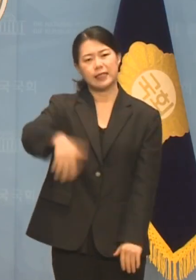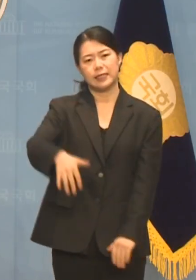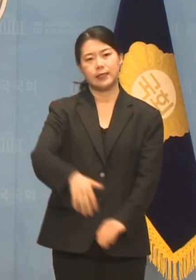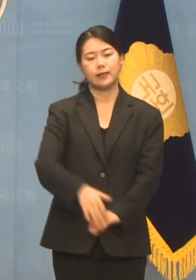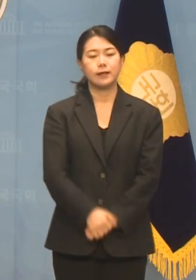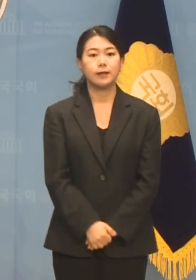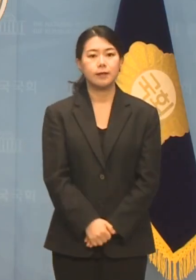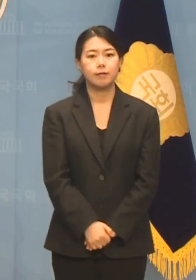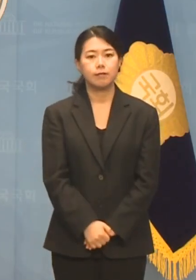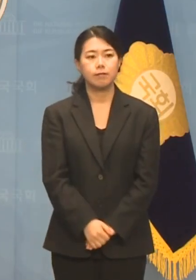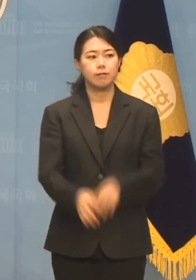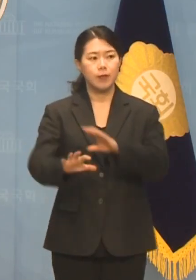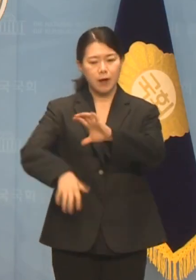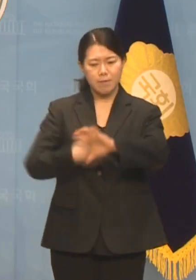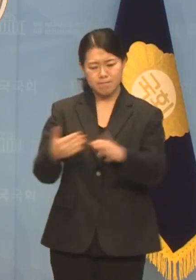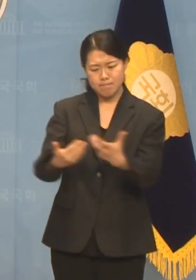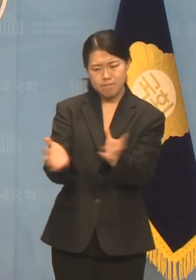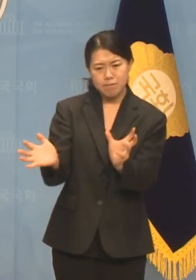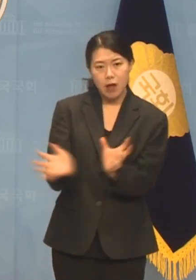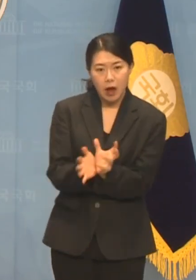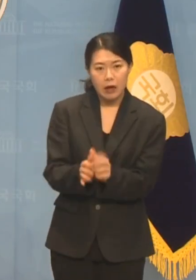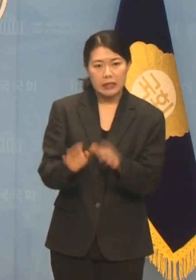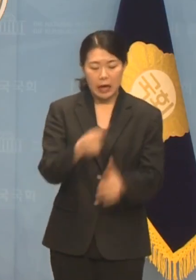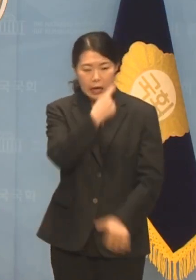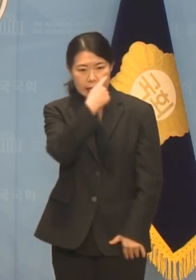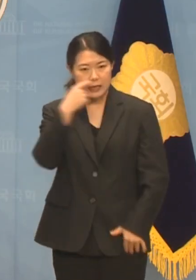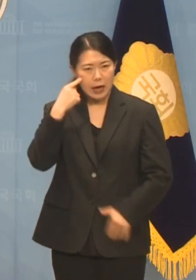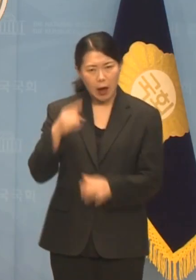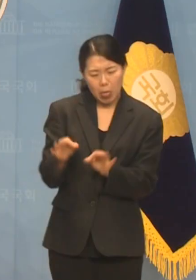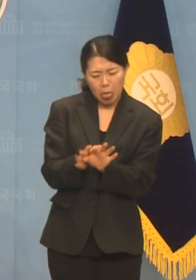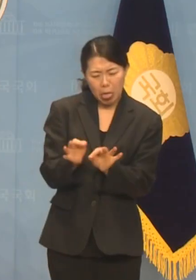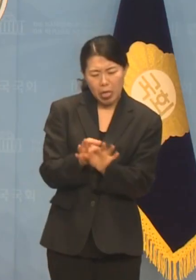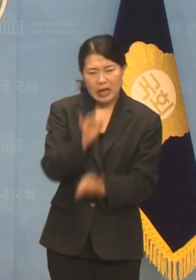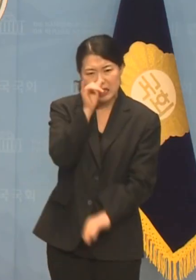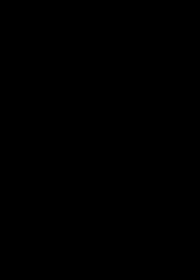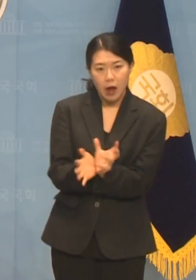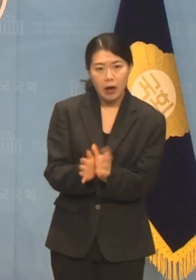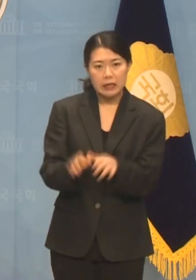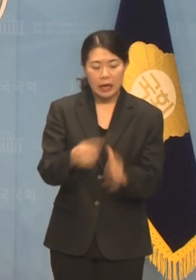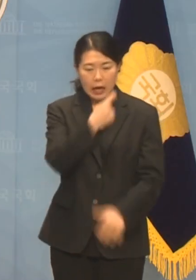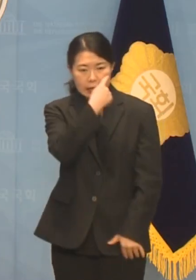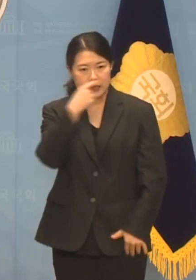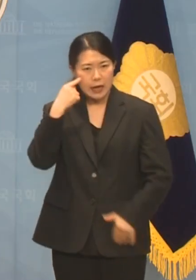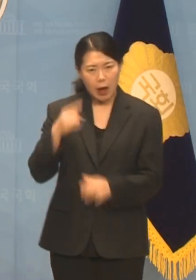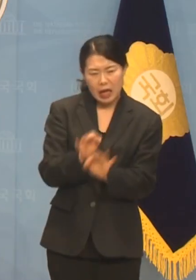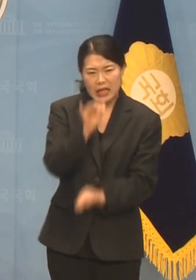내란 세력들이 내란의 증거를 은폐하지 않는지 감시하고